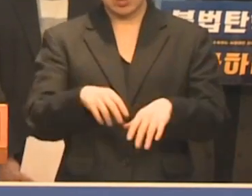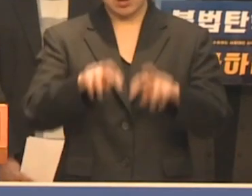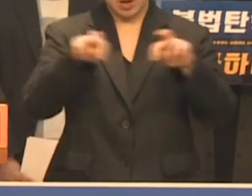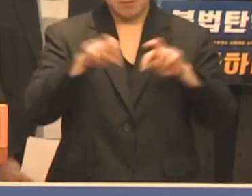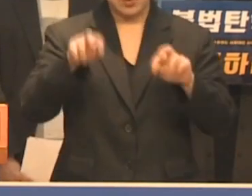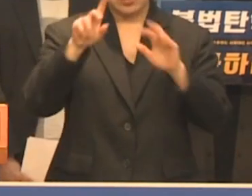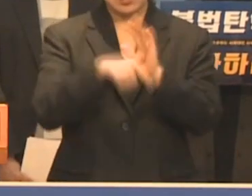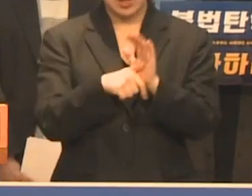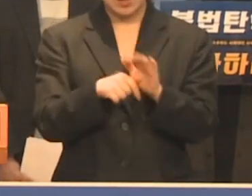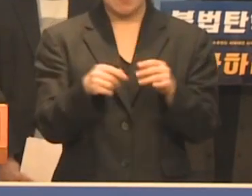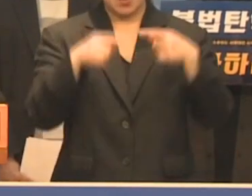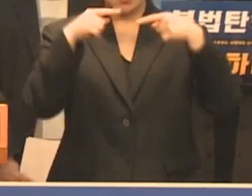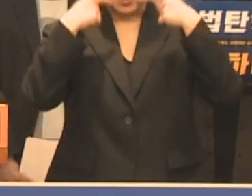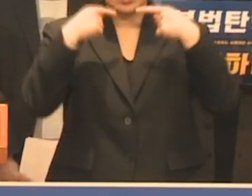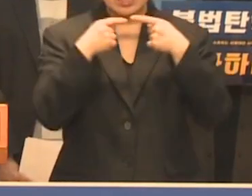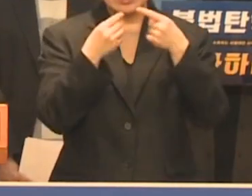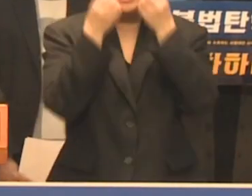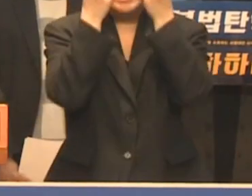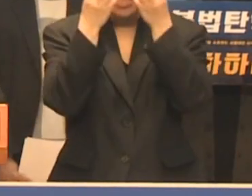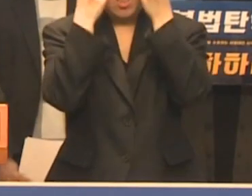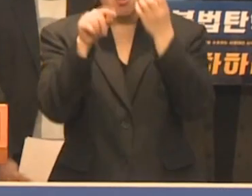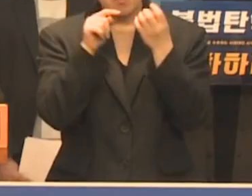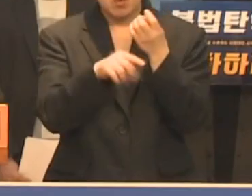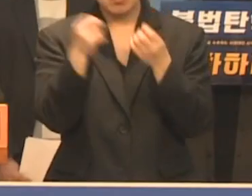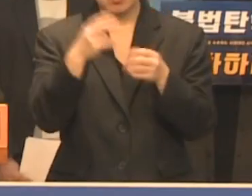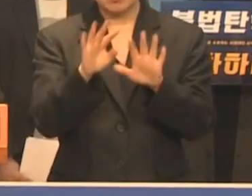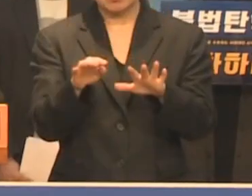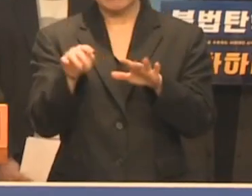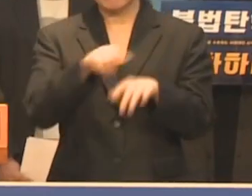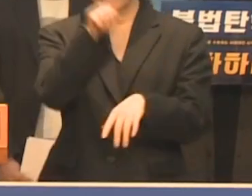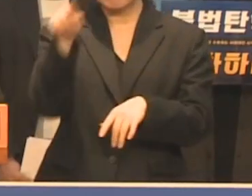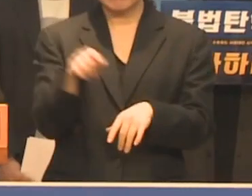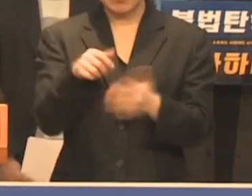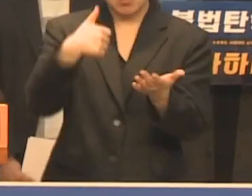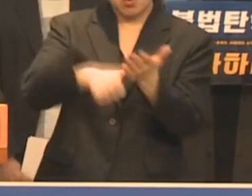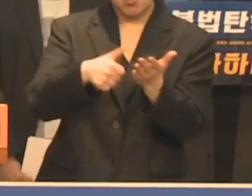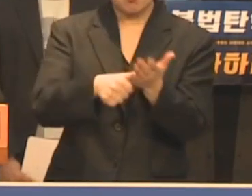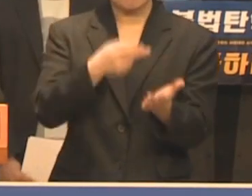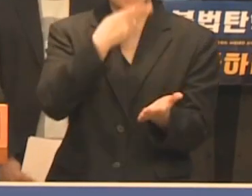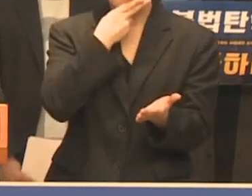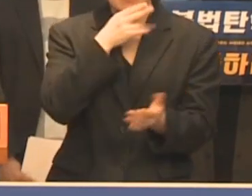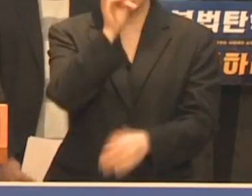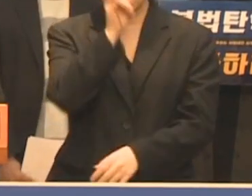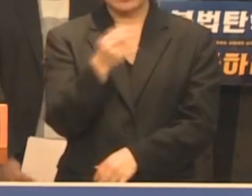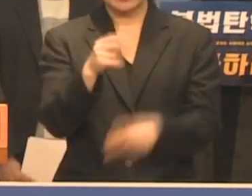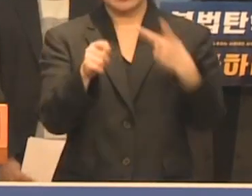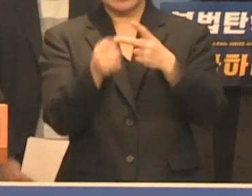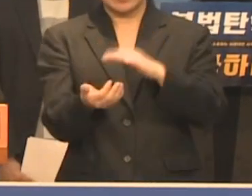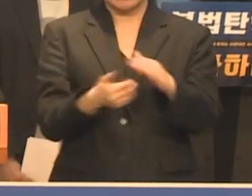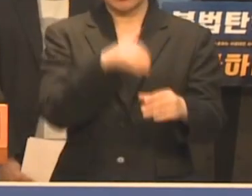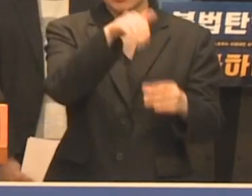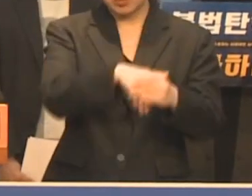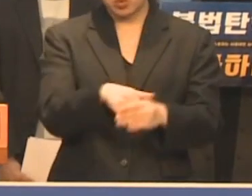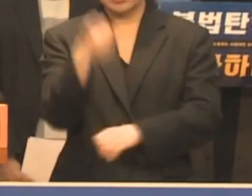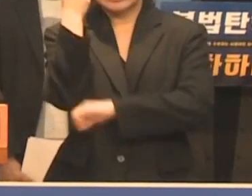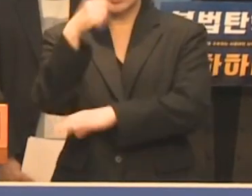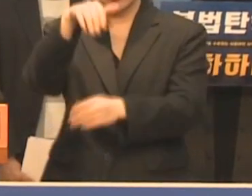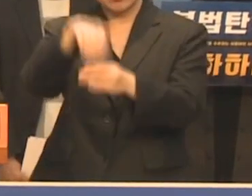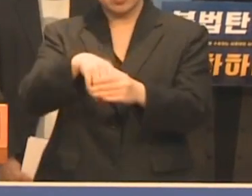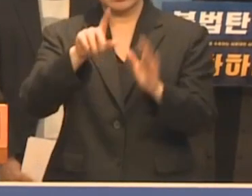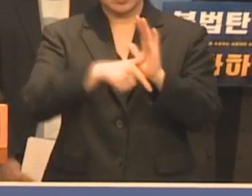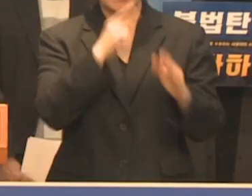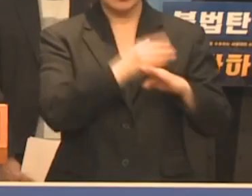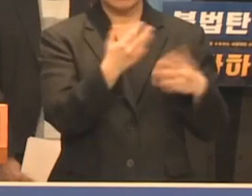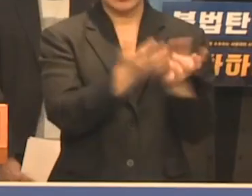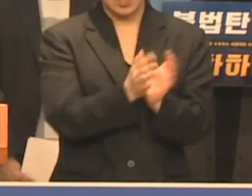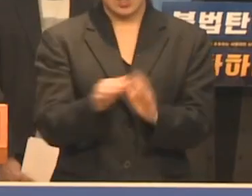발견된 빳빳한 투표지, 배춧잎 투표지, 일장기 투표지, 관리관 도장이 없는 투표지 등이 있고 사전투표와 본투표에서 보이는 민주당과